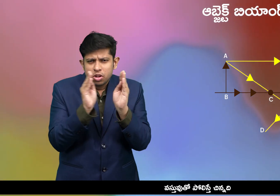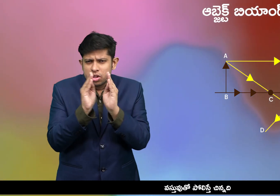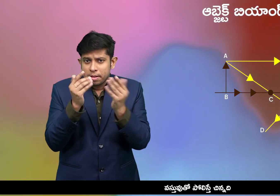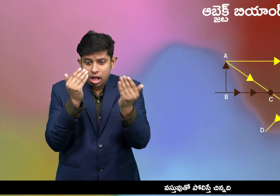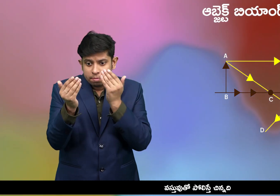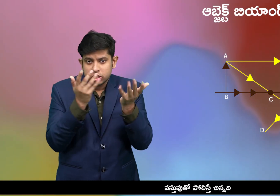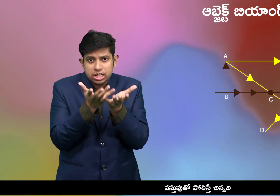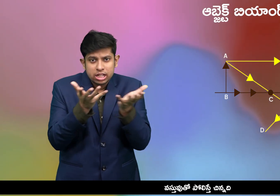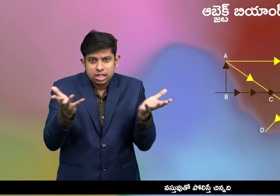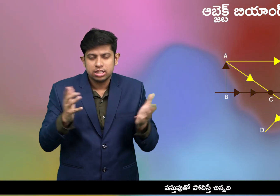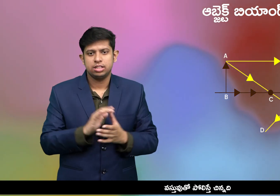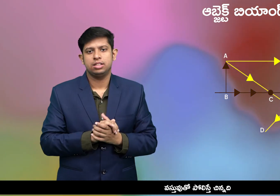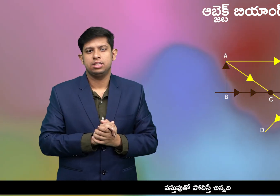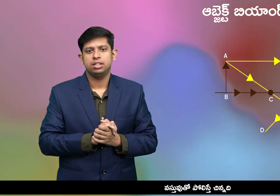వస్తువుతో పోలిస్తే చిన్నది.